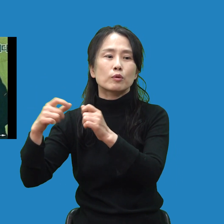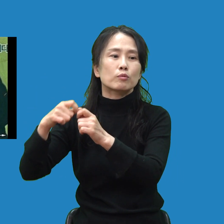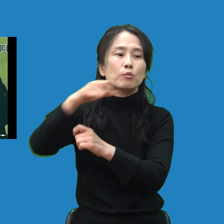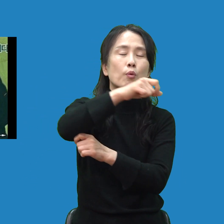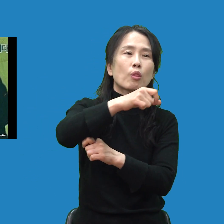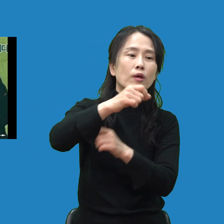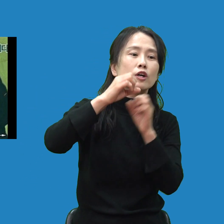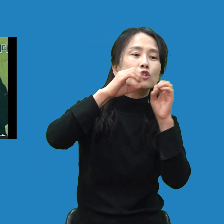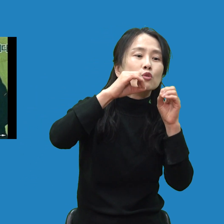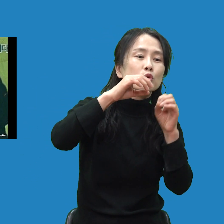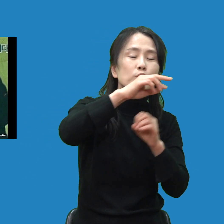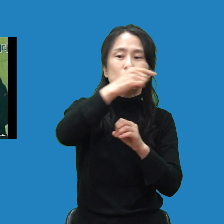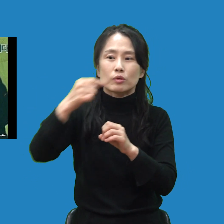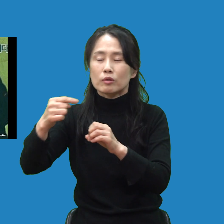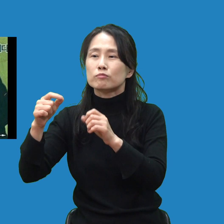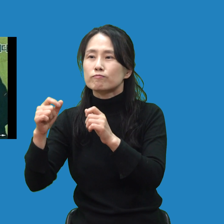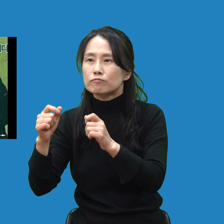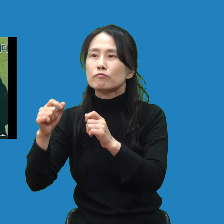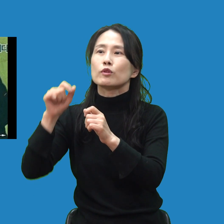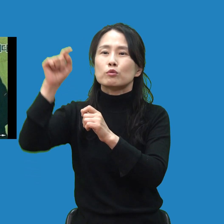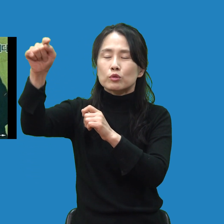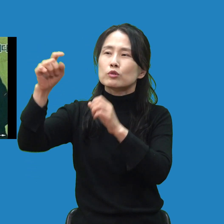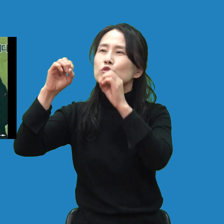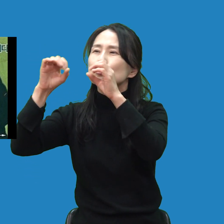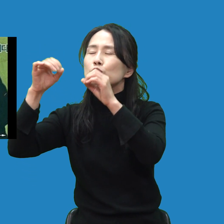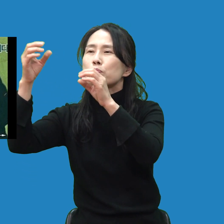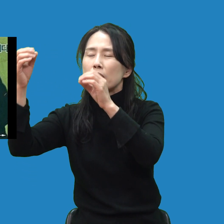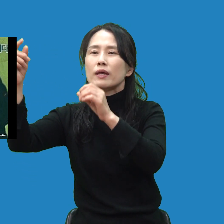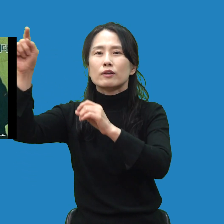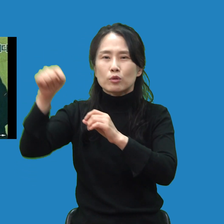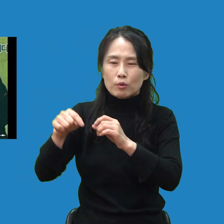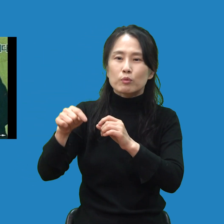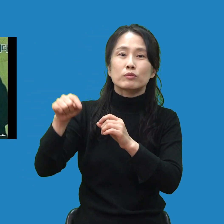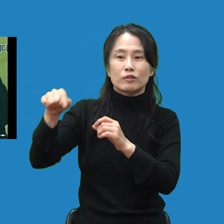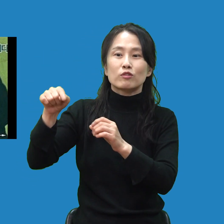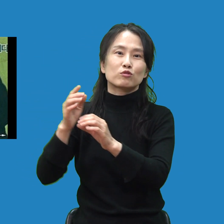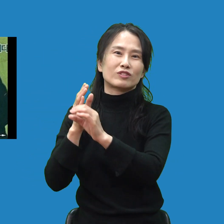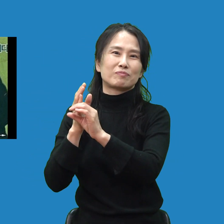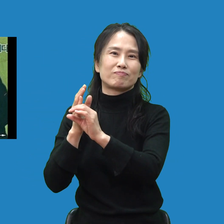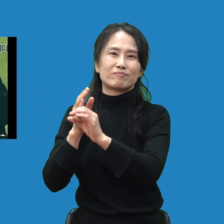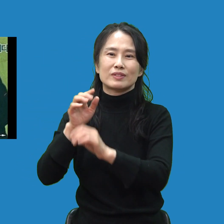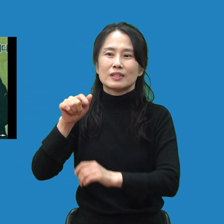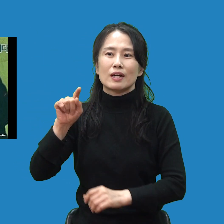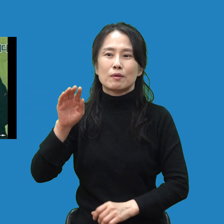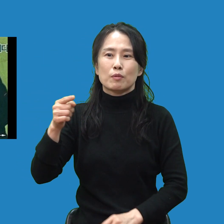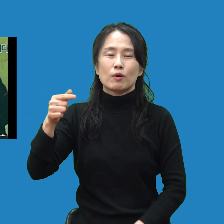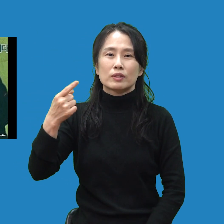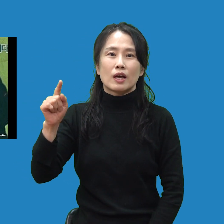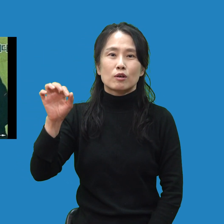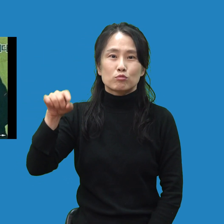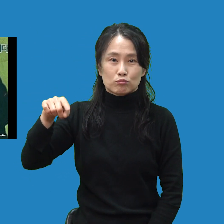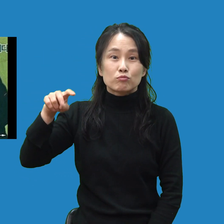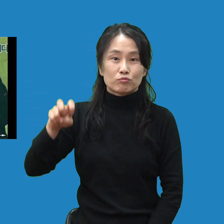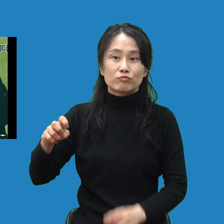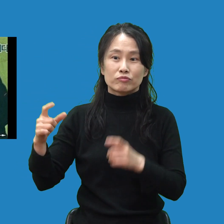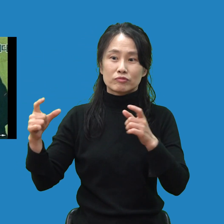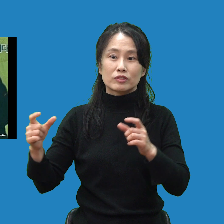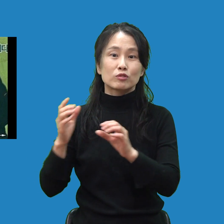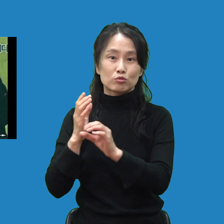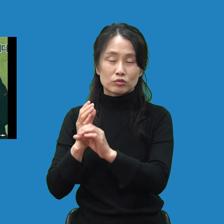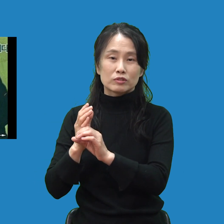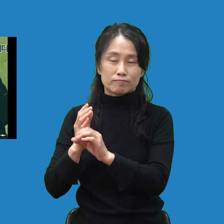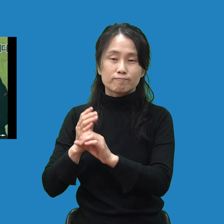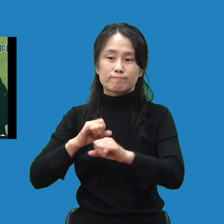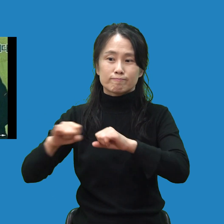지역을 다니시며 하나님 나라 운동하셨지요. 그래서 여기서 이제 예수님께서